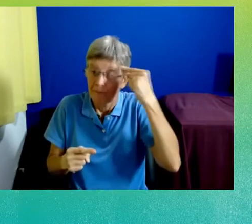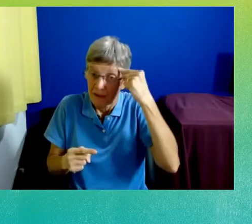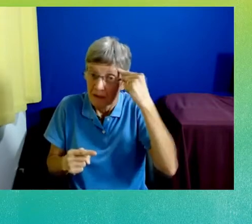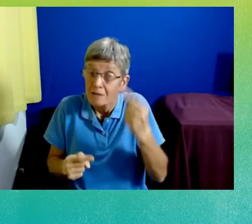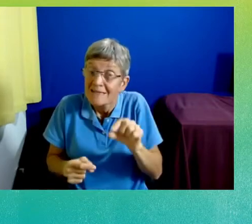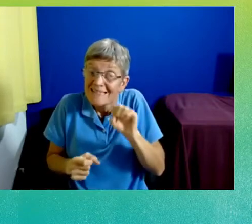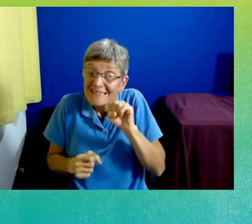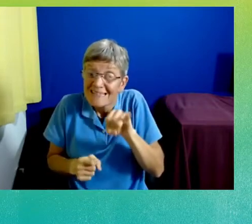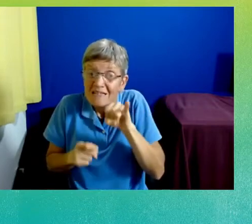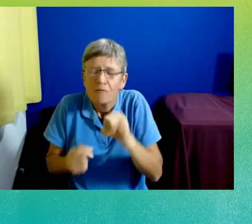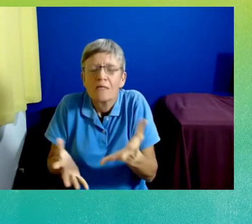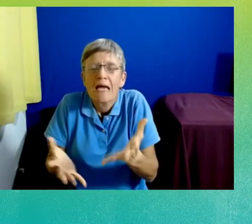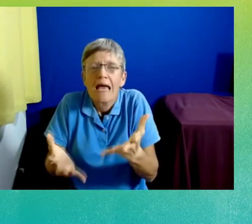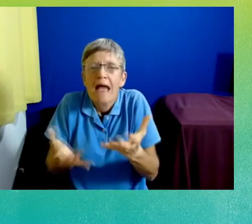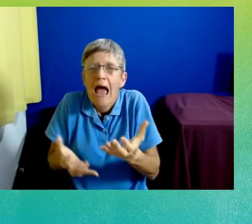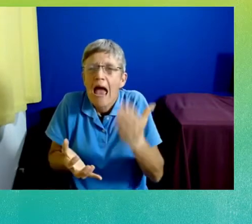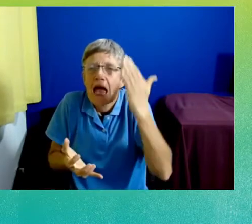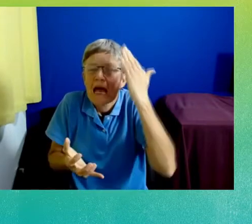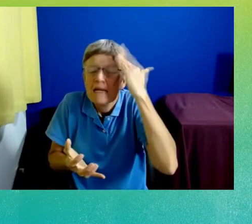Então,